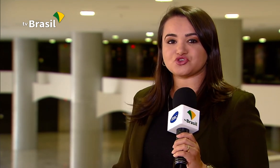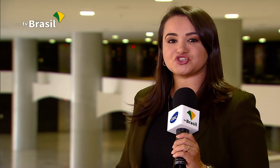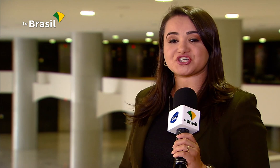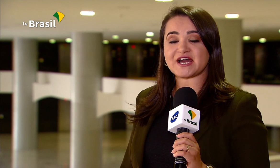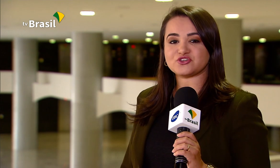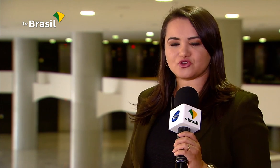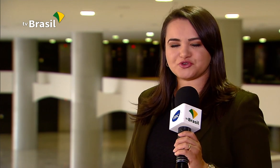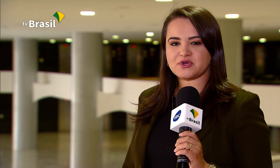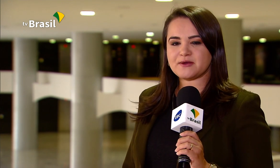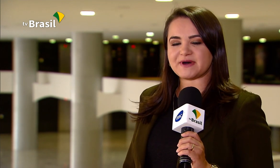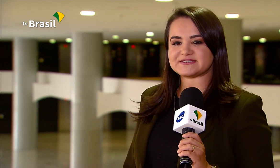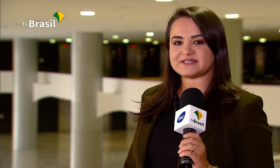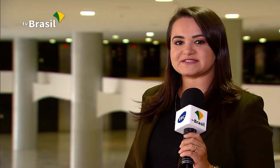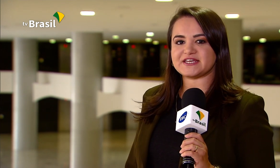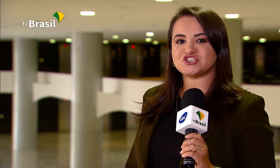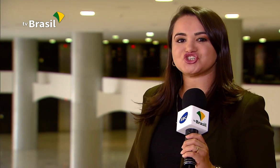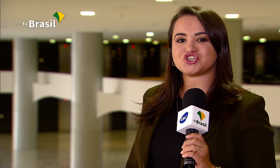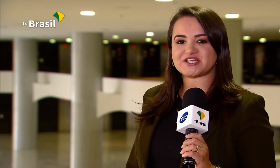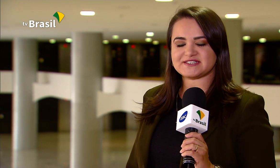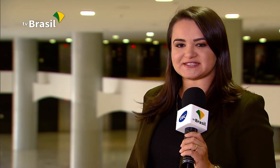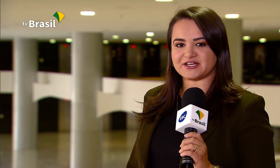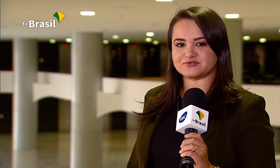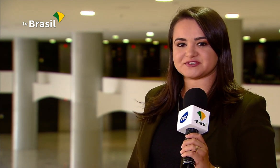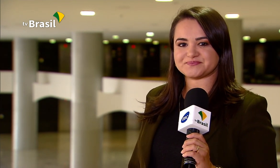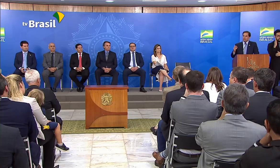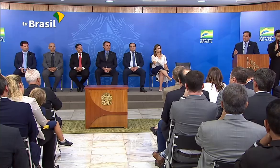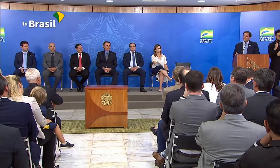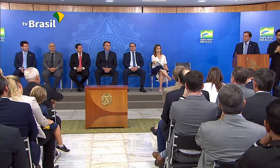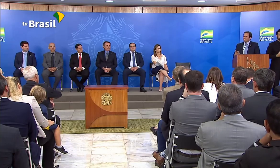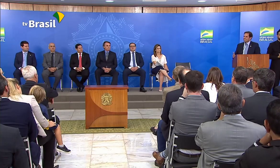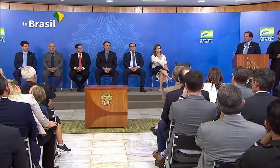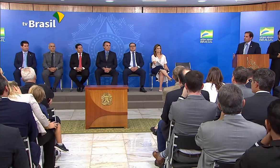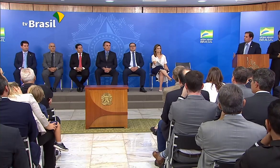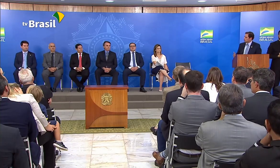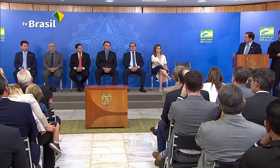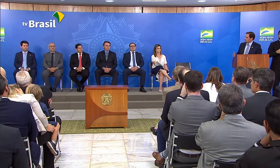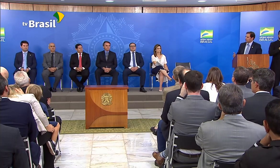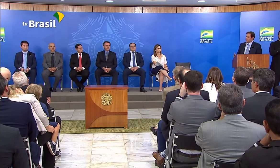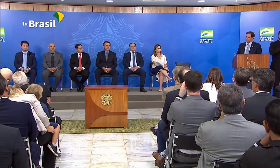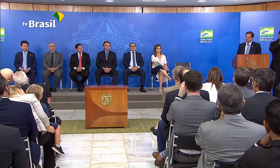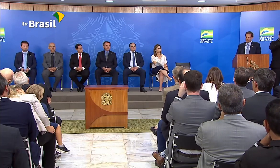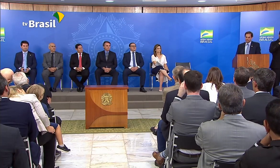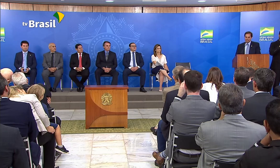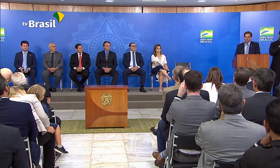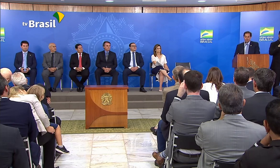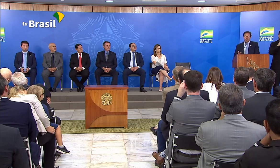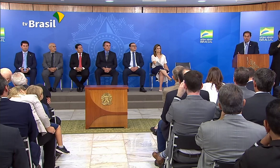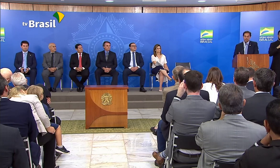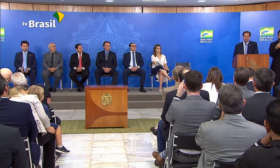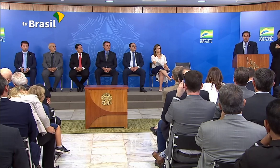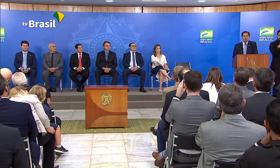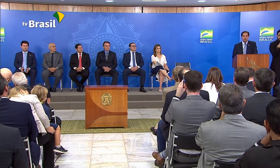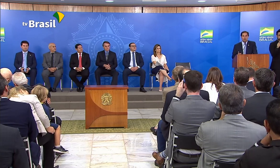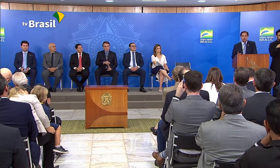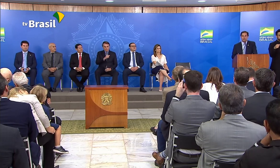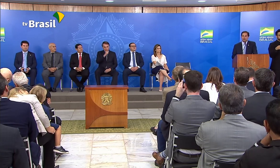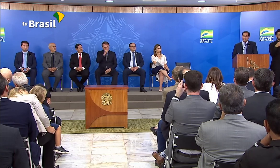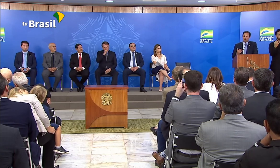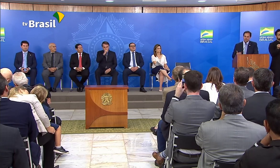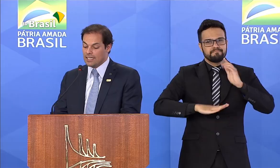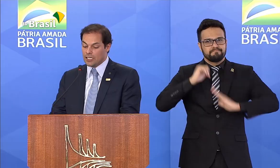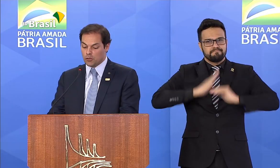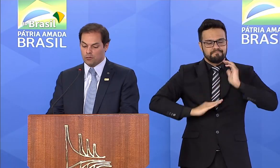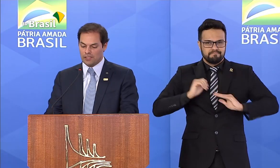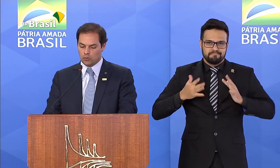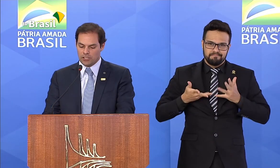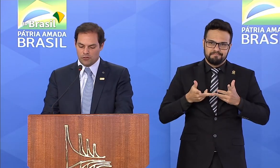as certidões de cartório passem a ser digitalizados. Segundo o Ministério da Economia, a nova medida vai gerar mais